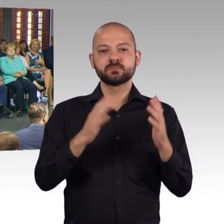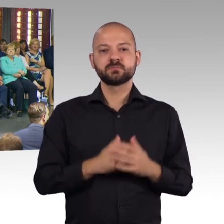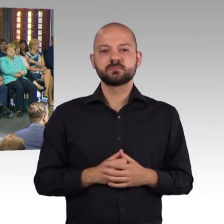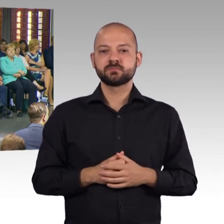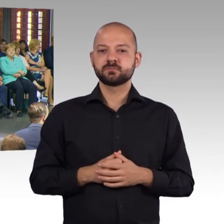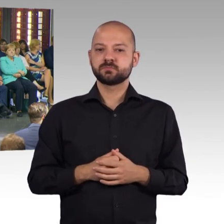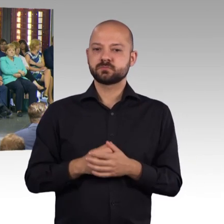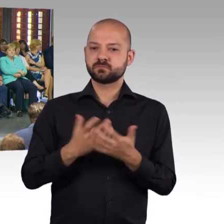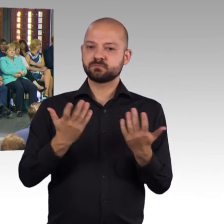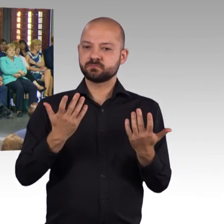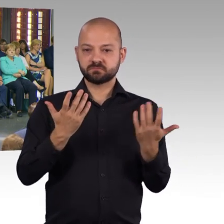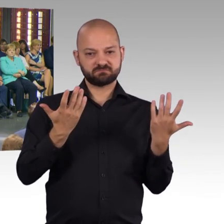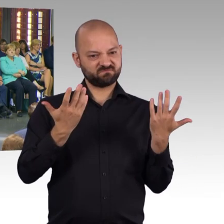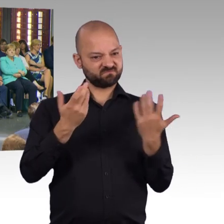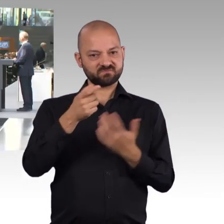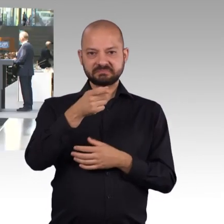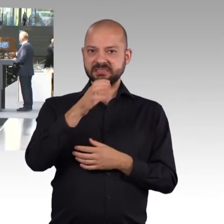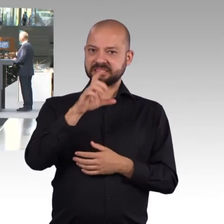Eine Frau,